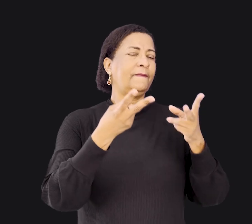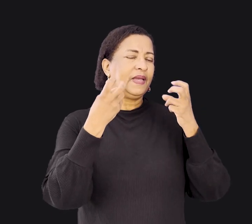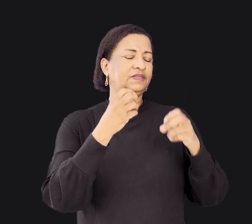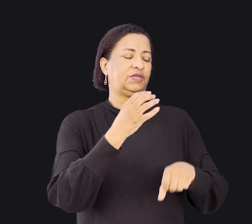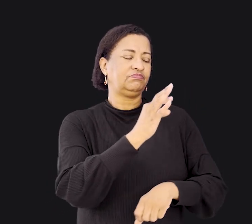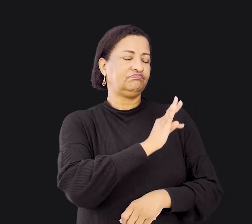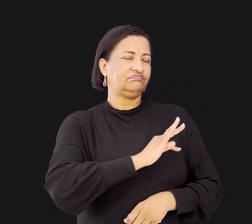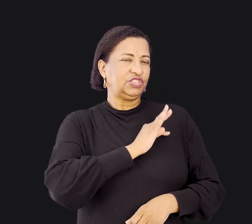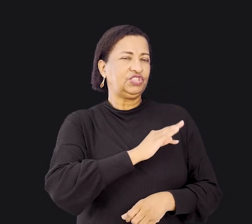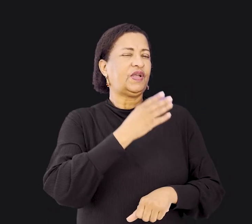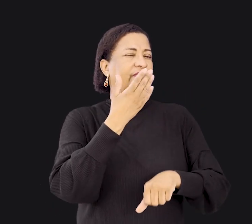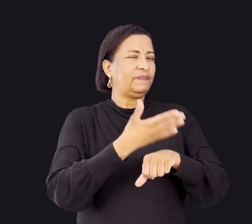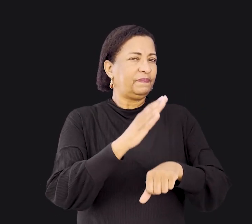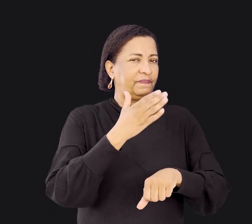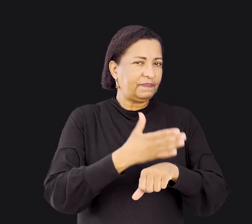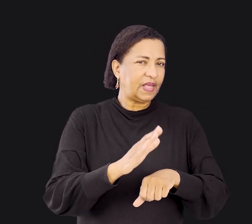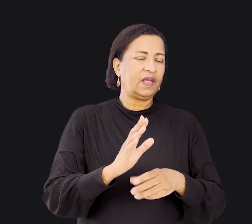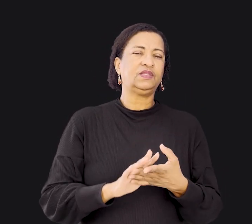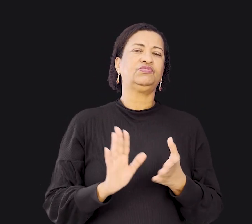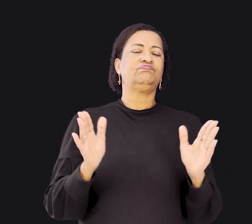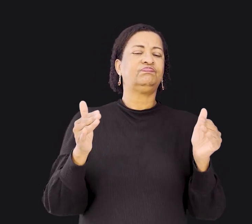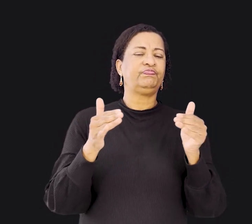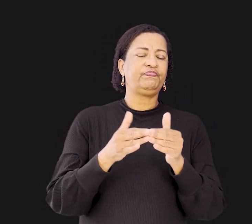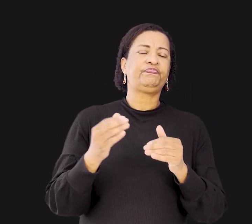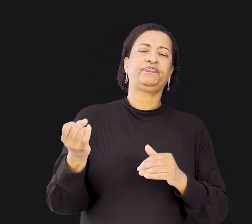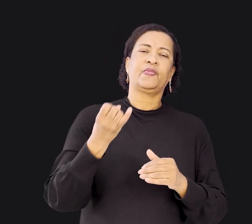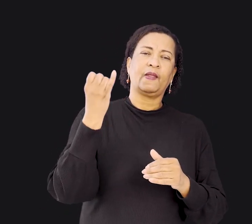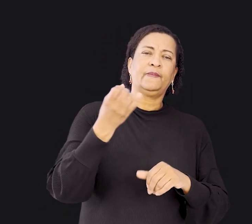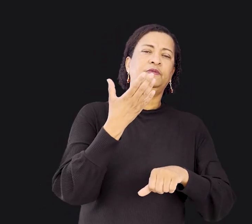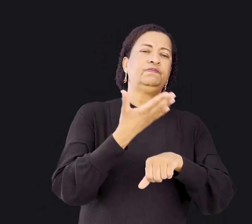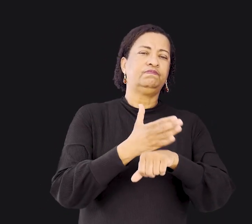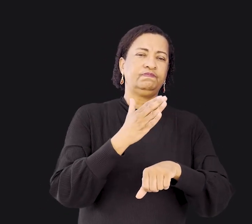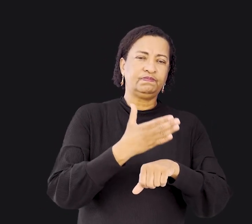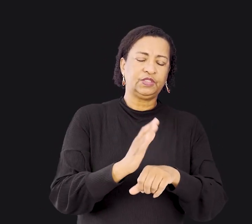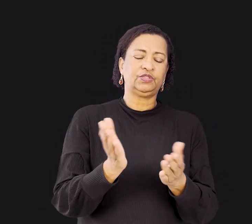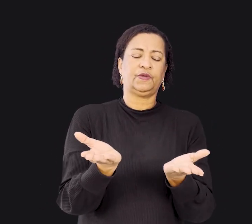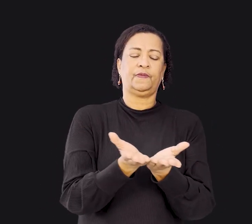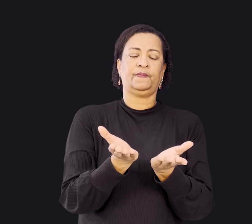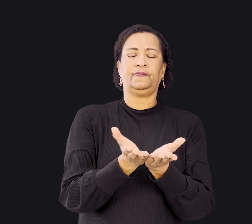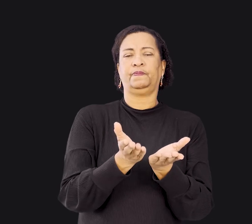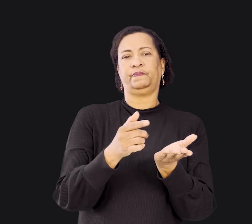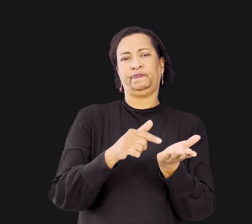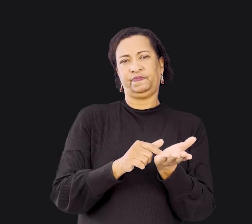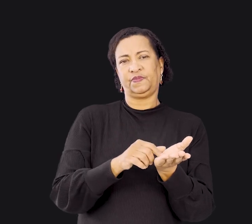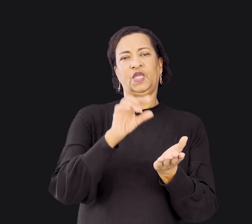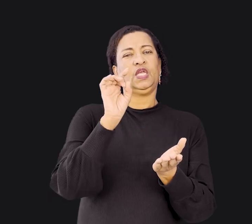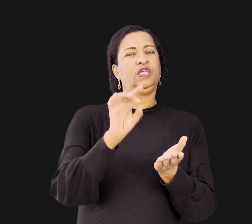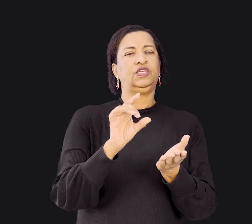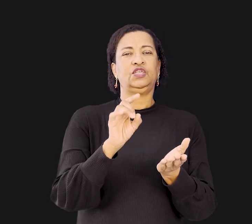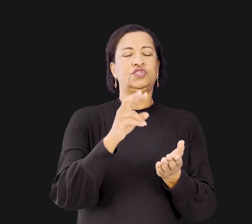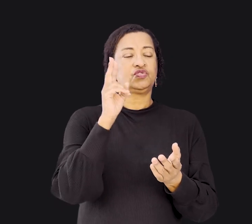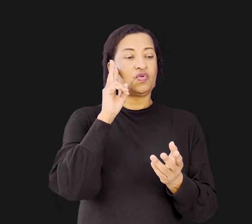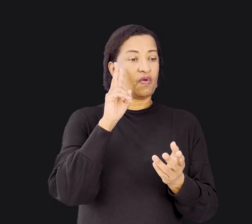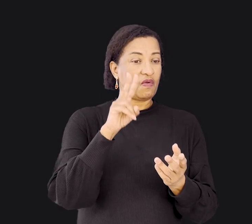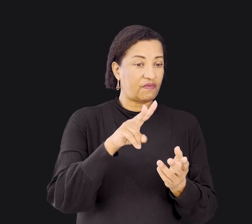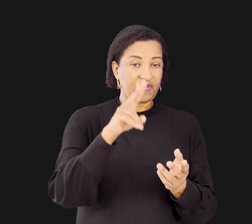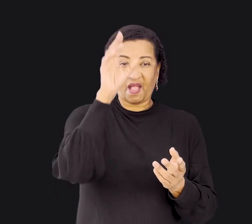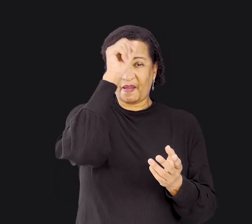prático? Tiago enfatizou a importância de ser um praticante da palavra e não apenas ouvinte.